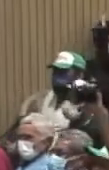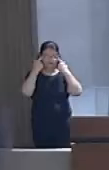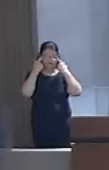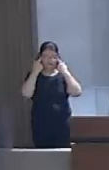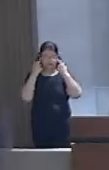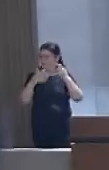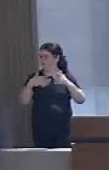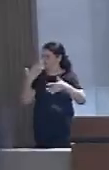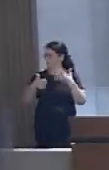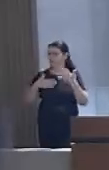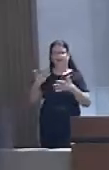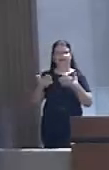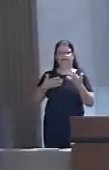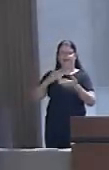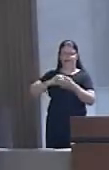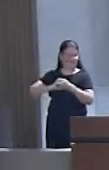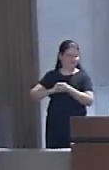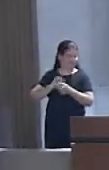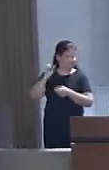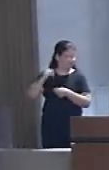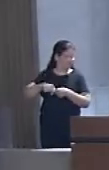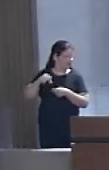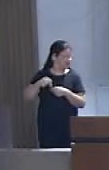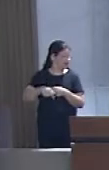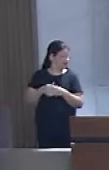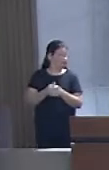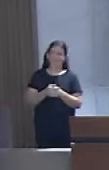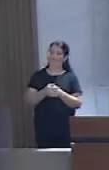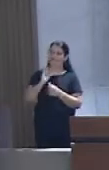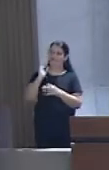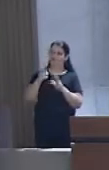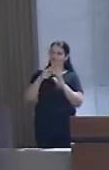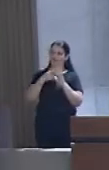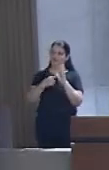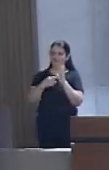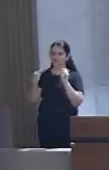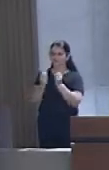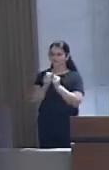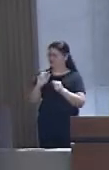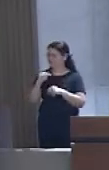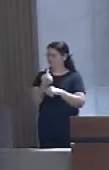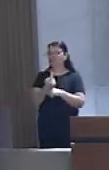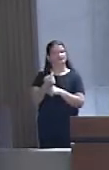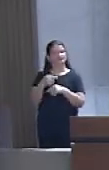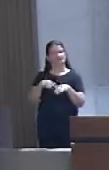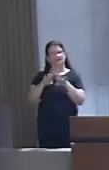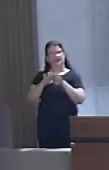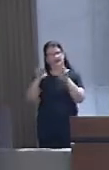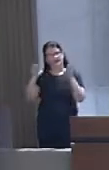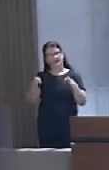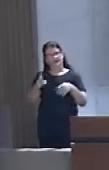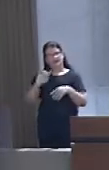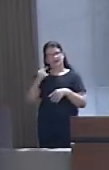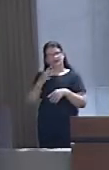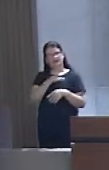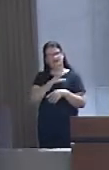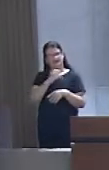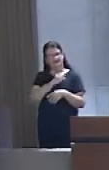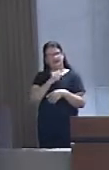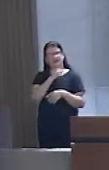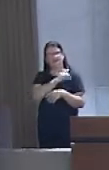Com muita alegria saudar aqui e já registrar que está conosco aqui na mesa o nosso querido